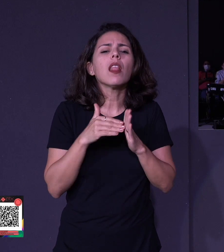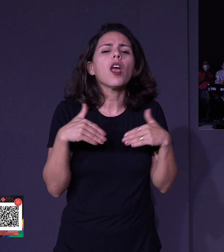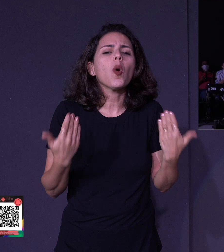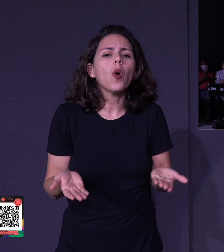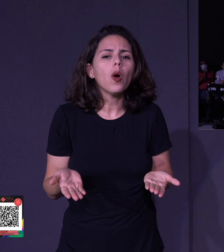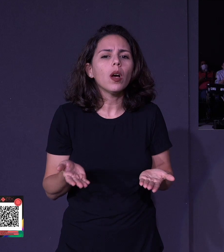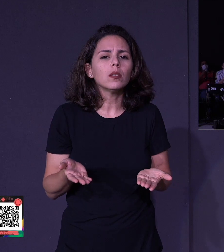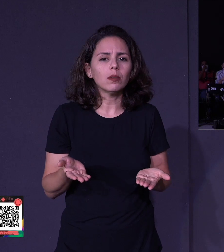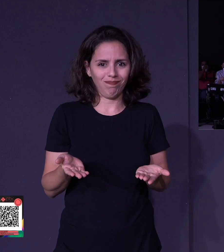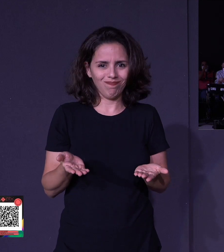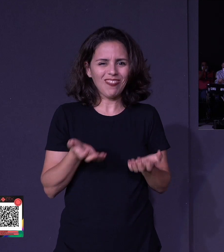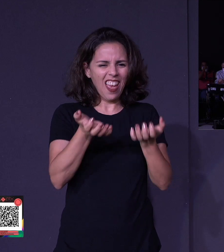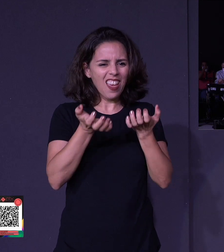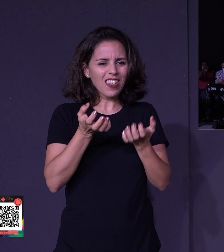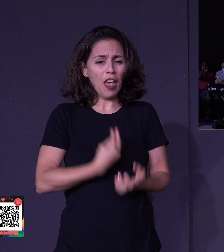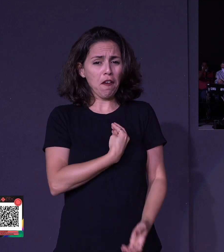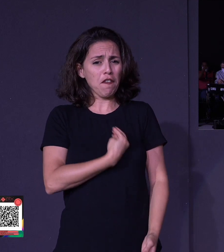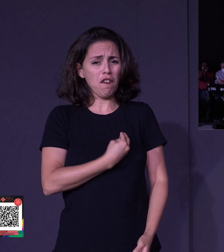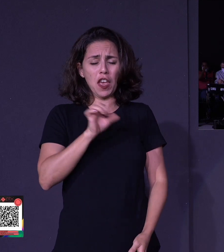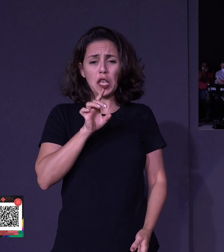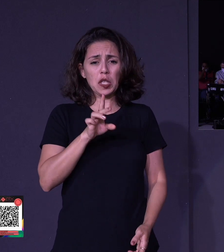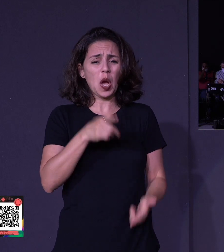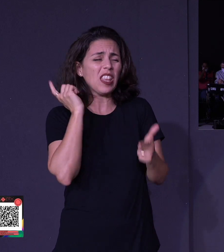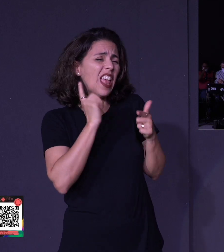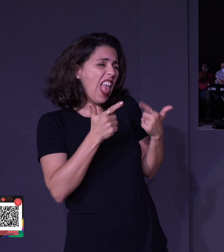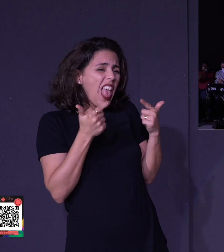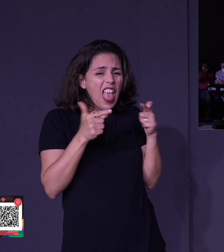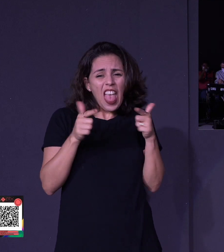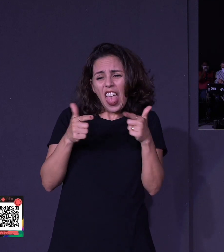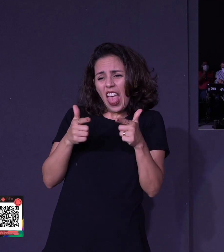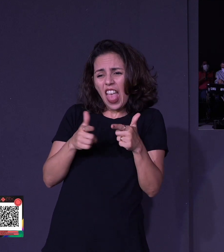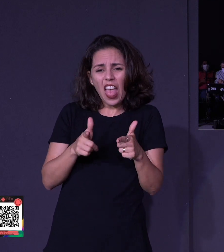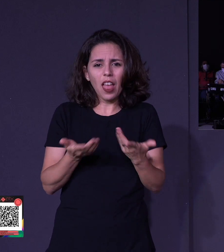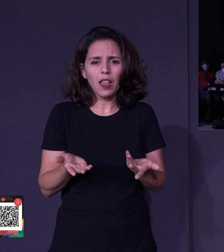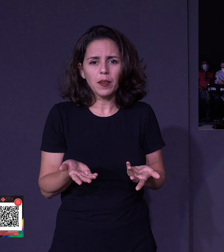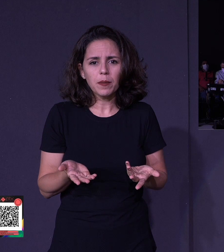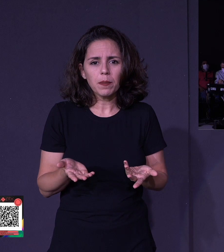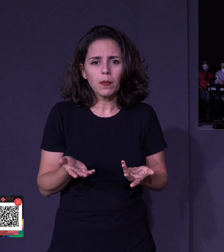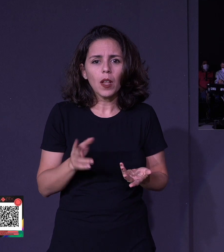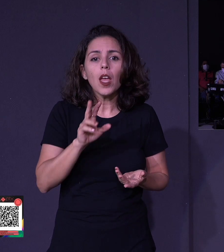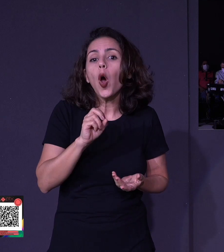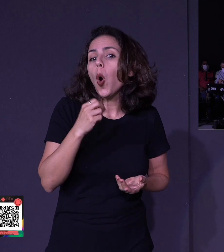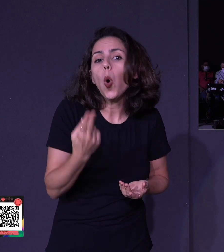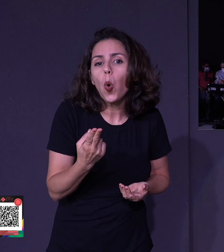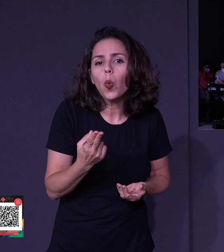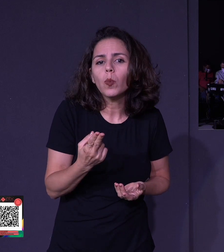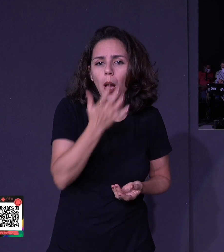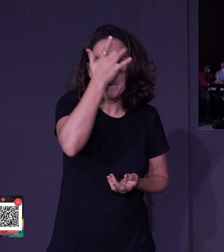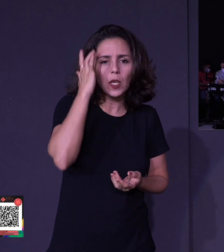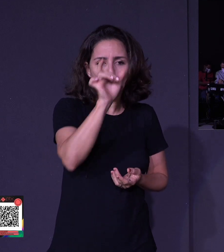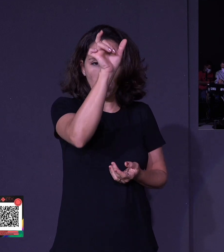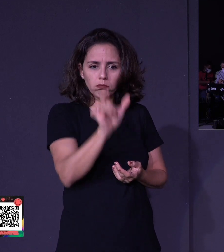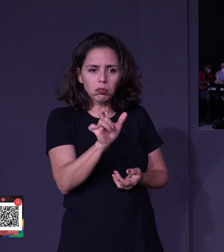ou loucos irão desprezar o conhecimento? Deus te trouxe aqui e Ele já está falando ao seu